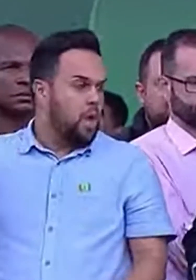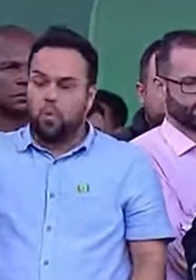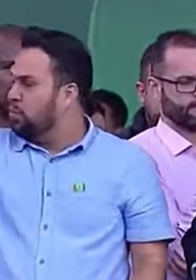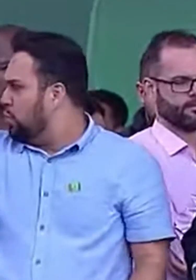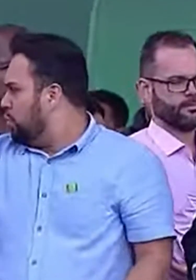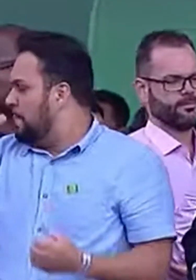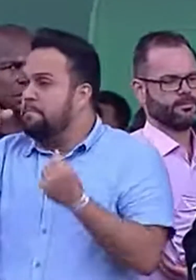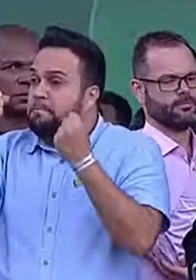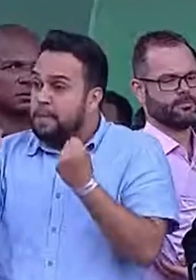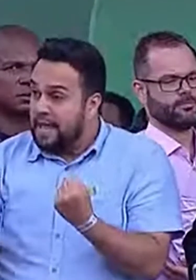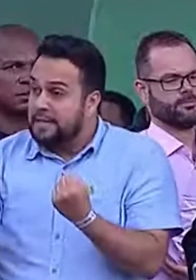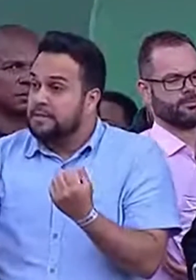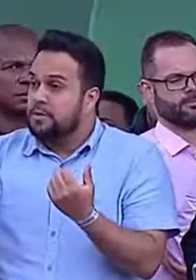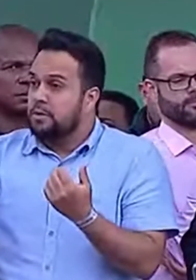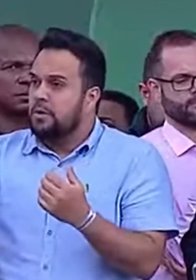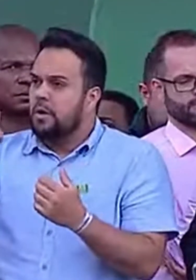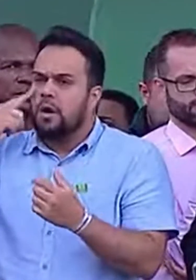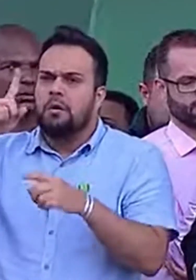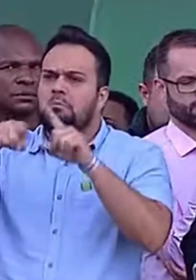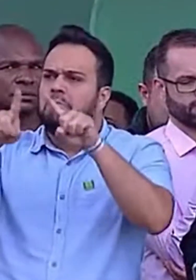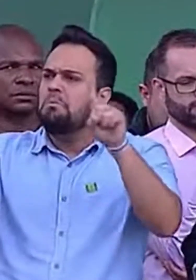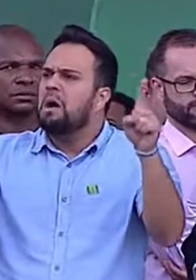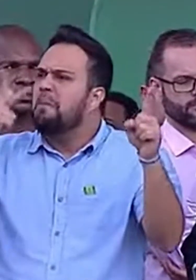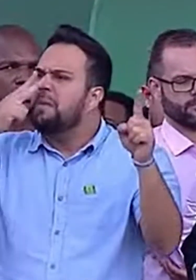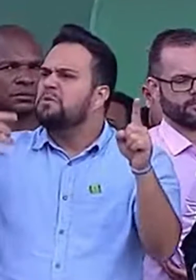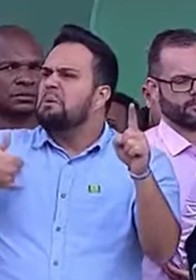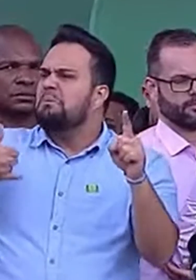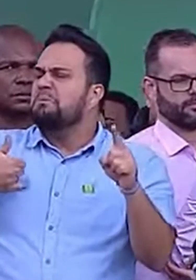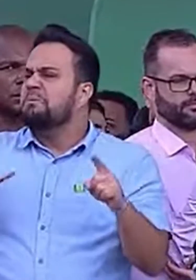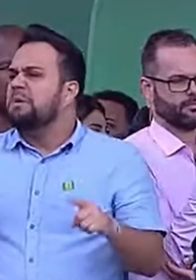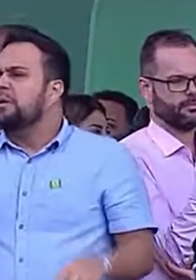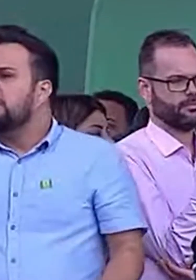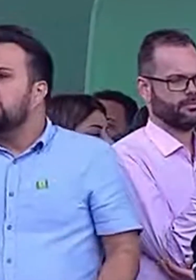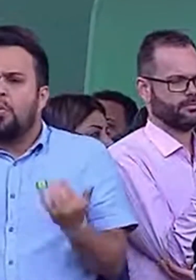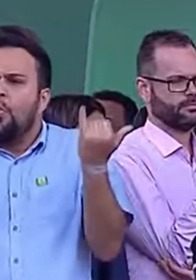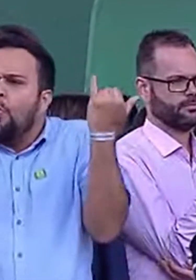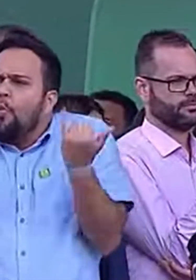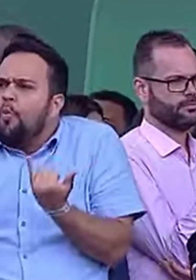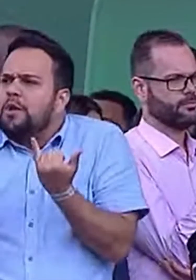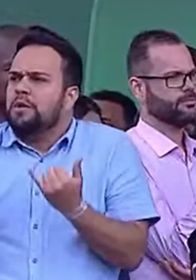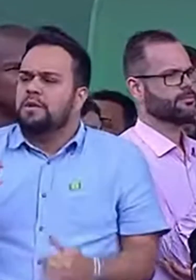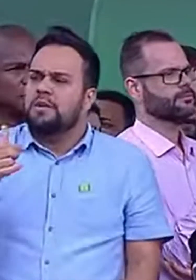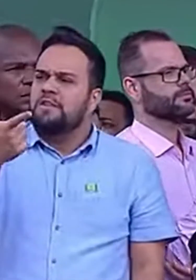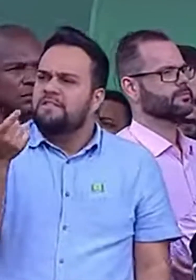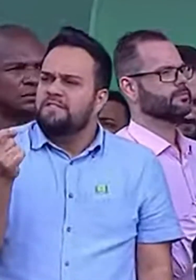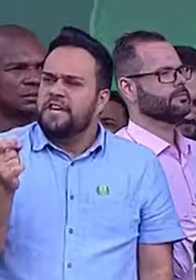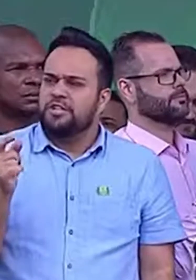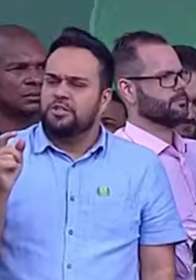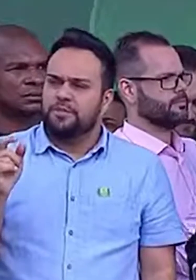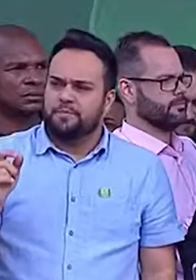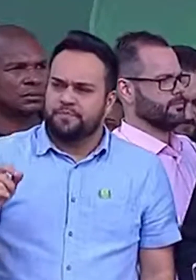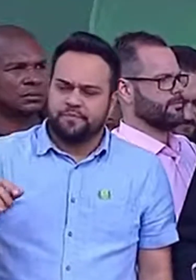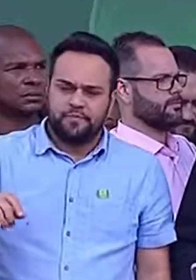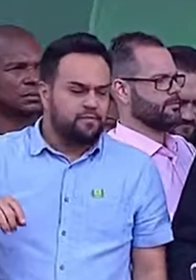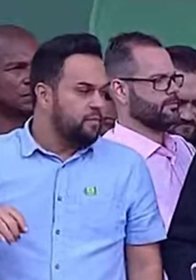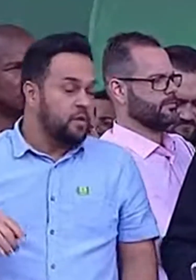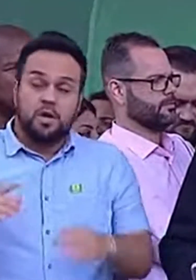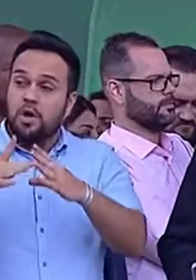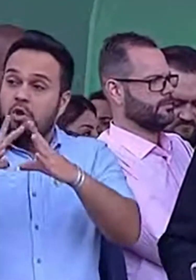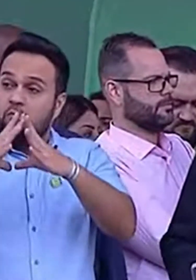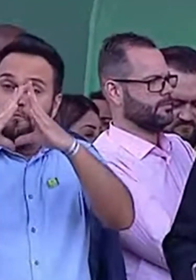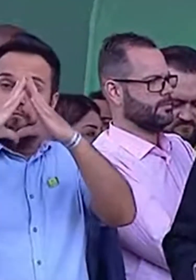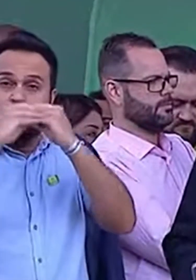em média uma pela outra tem 20 Kg a menos foge mais do que da violência